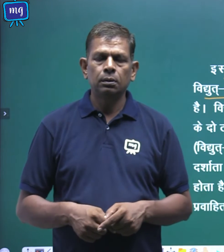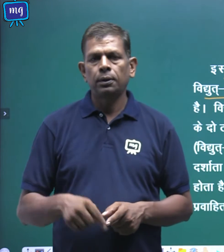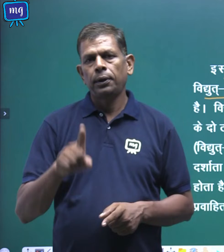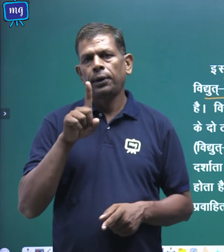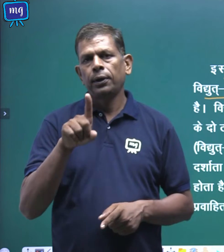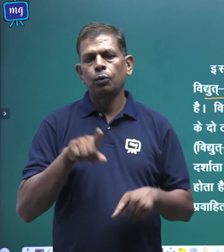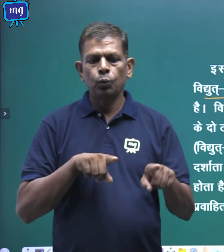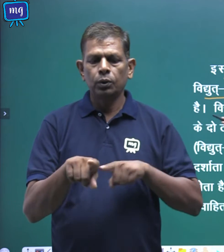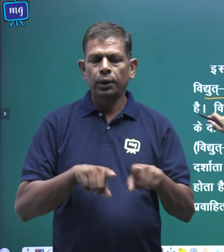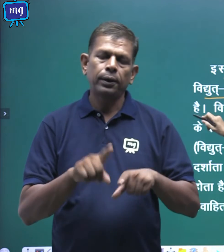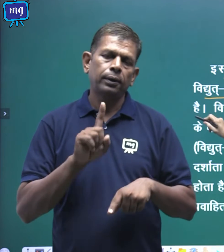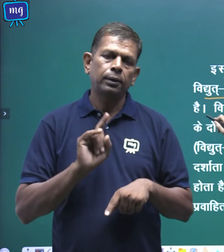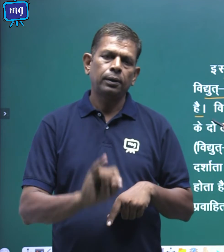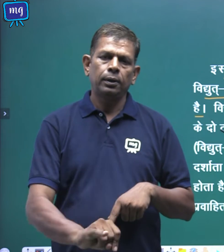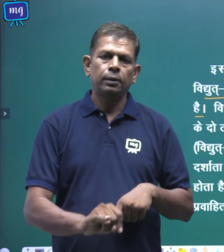एक उदाहरण है।